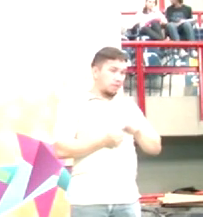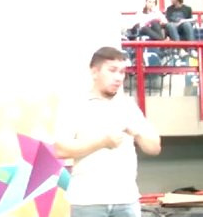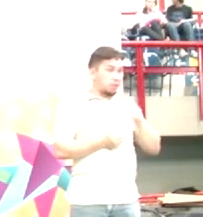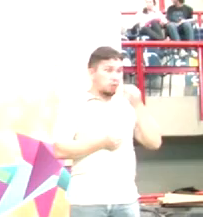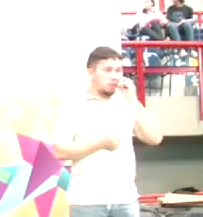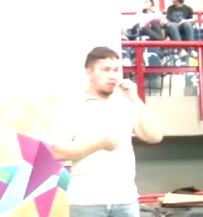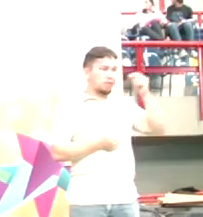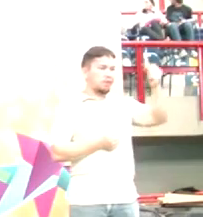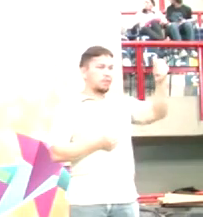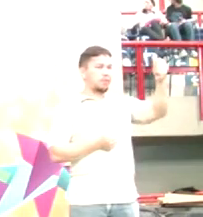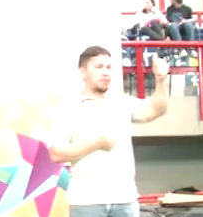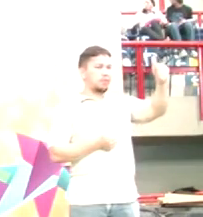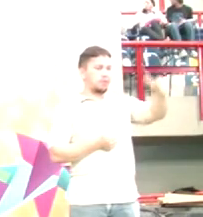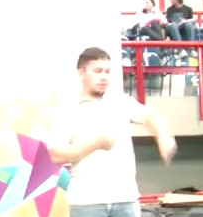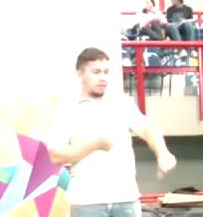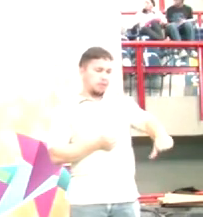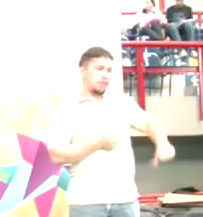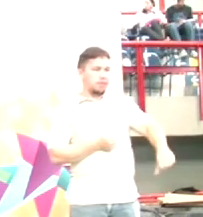preço dele